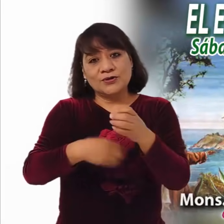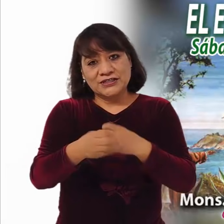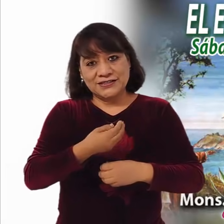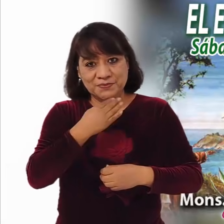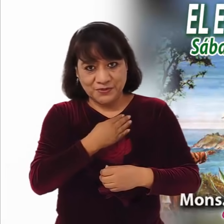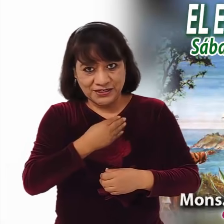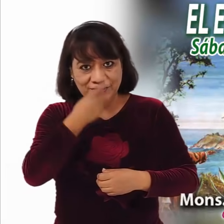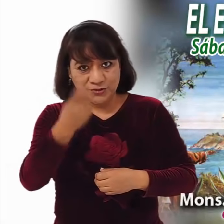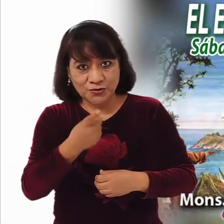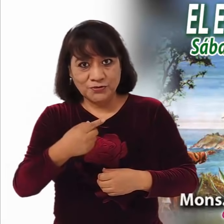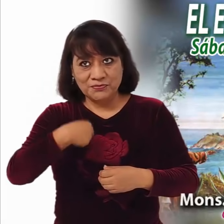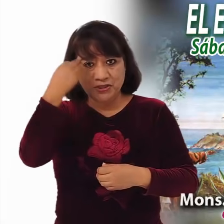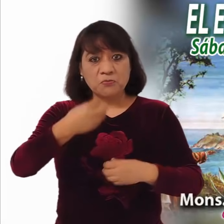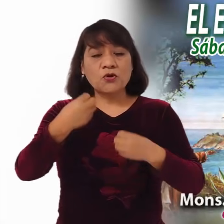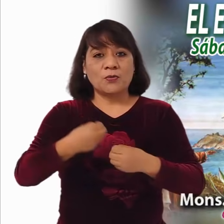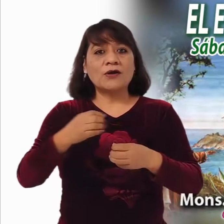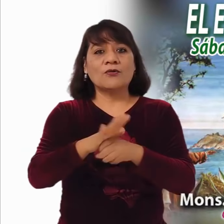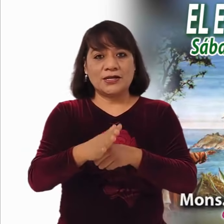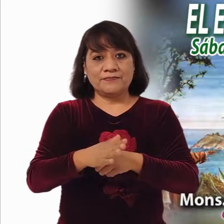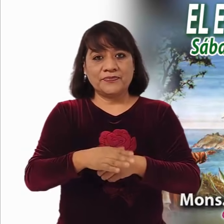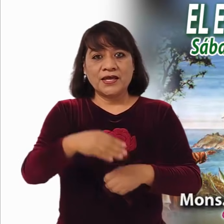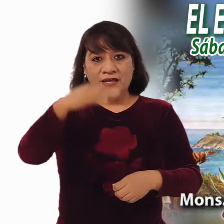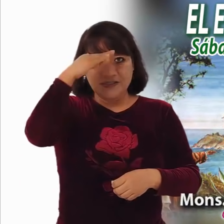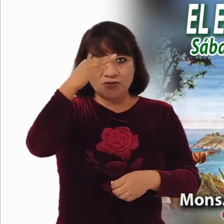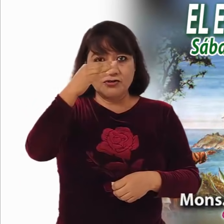estoy dando? ¿En qué he ocupado mi tiempo?